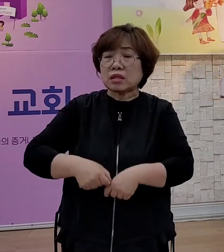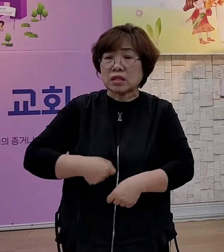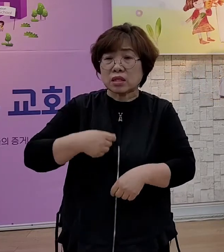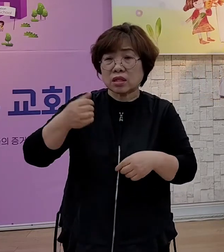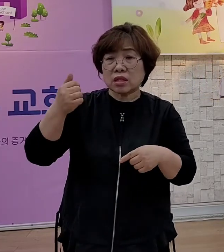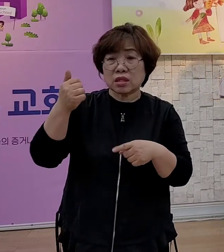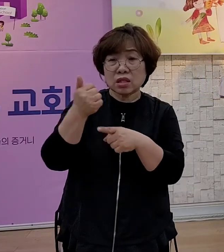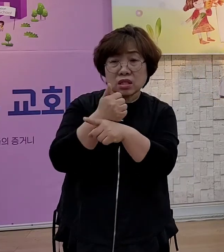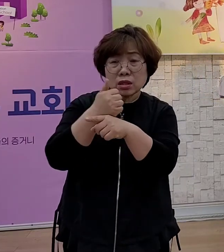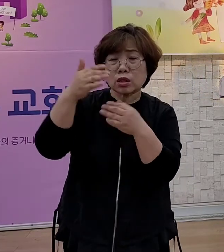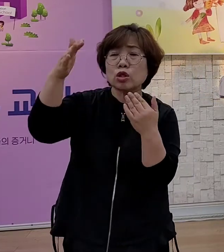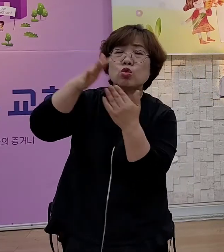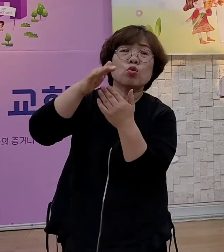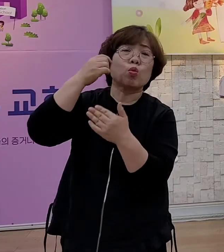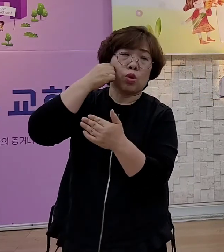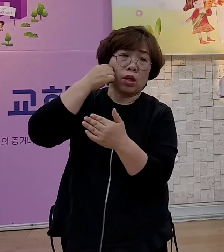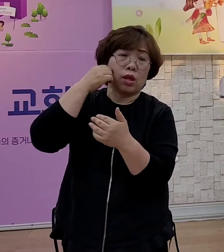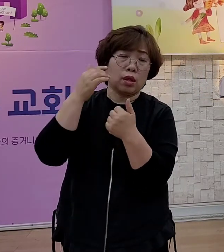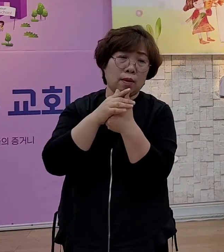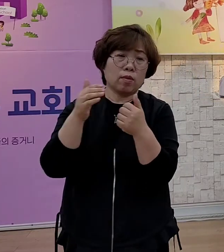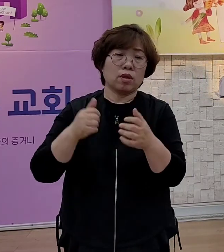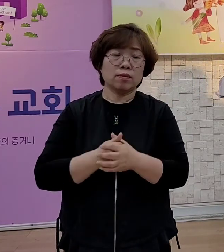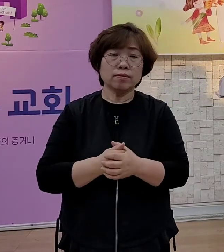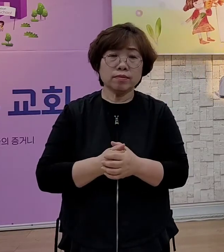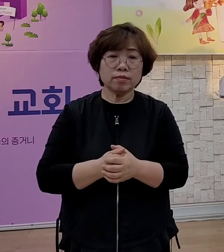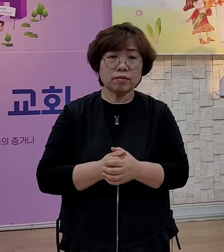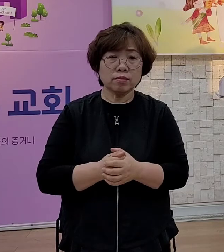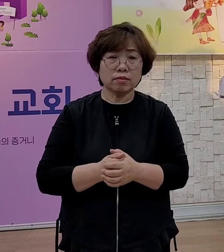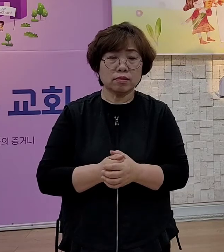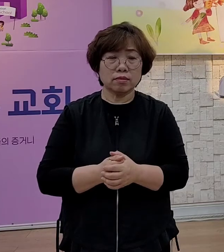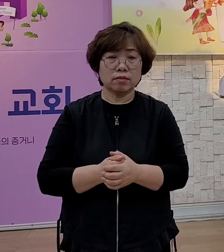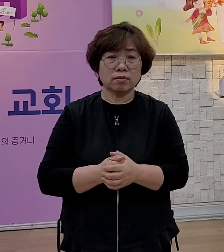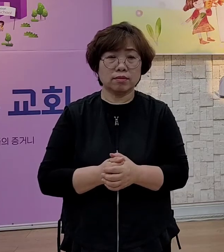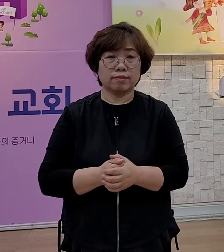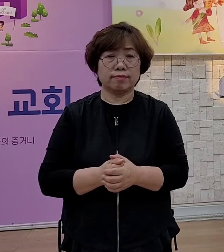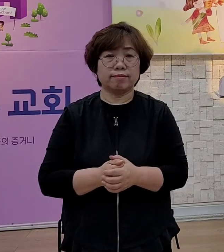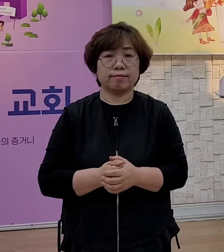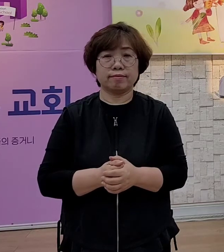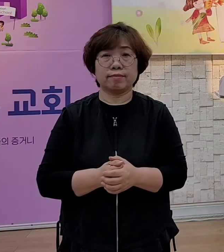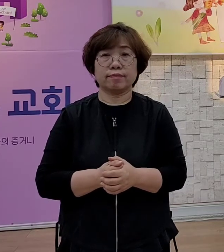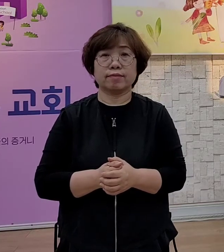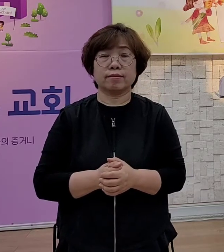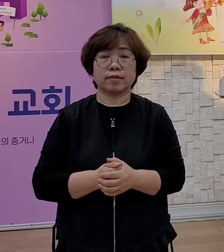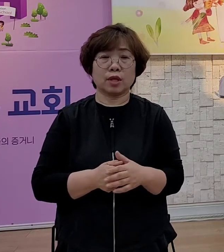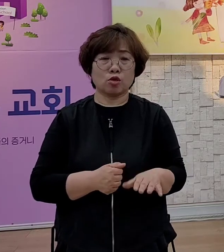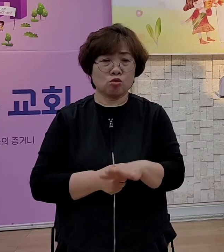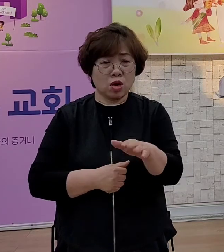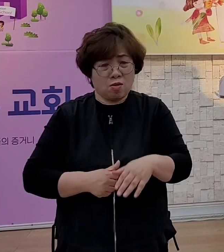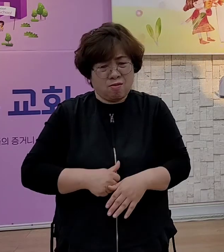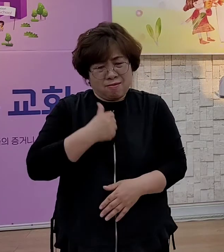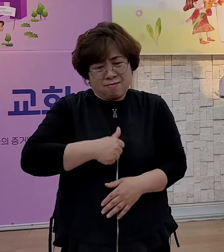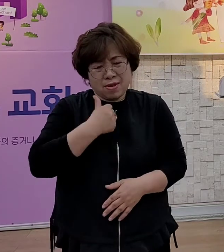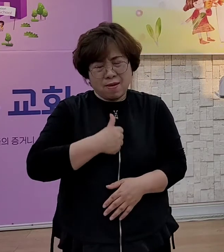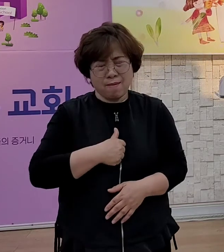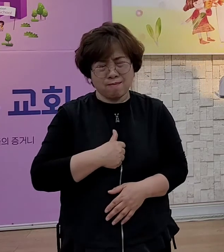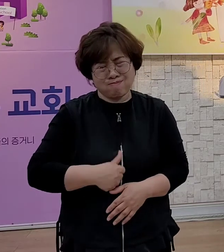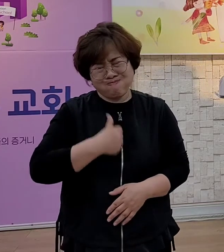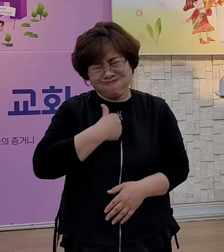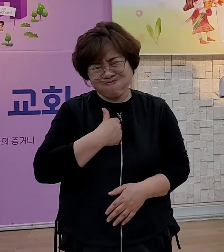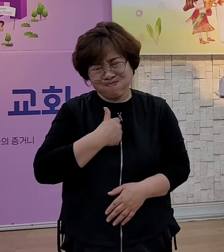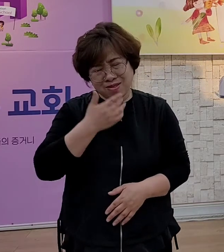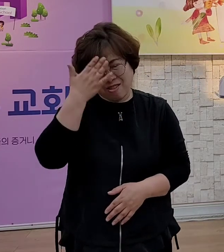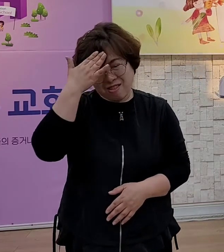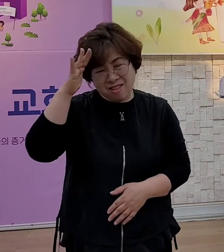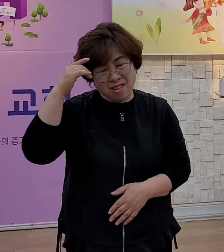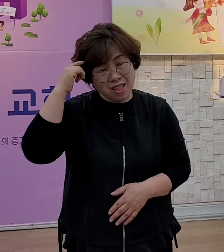의를 이루지 못한다는 거예요. 어떤 핑계가 없습니다. 이 앞에서. 우리가 뭐 화를 내고 성을 내는 거 막 당연하다고